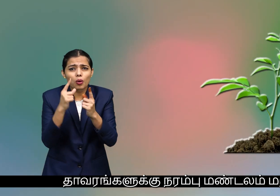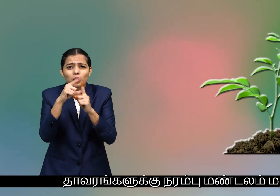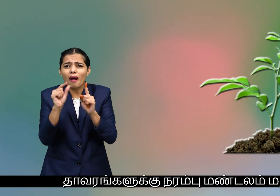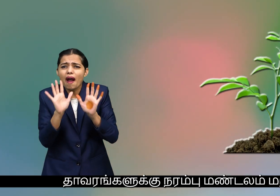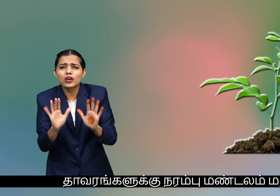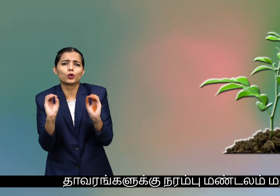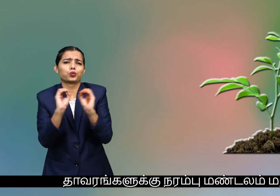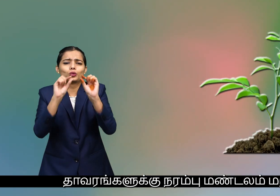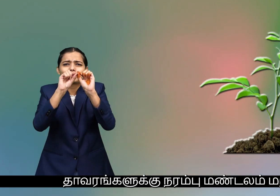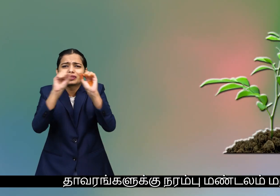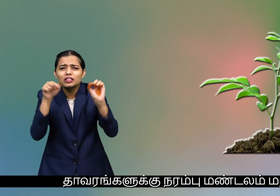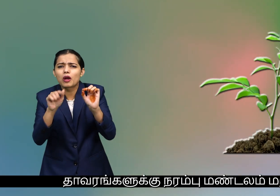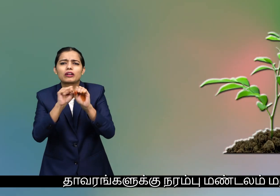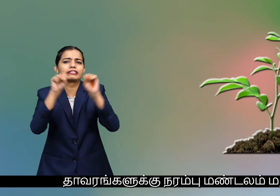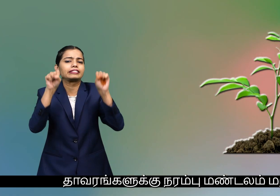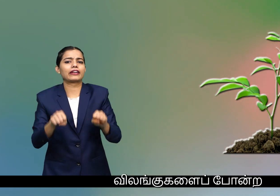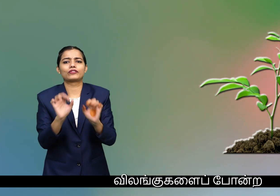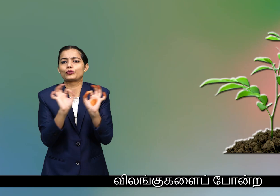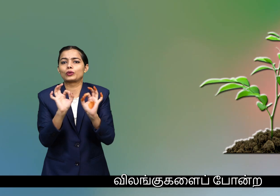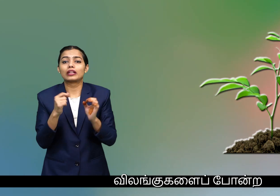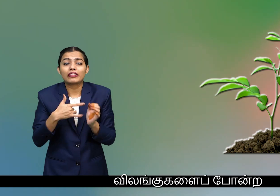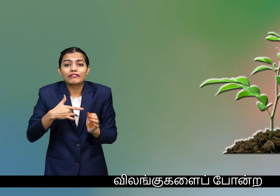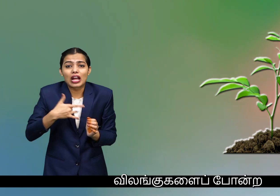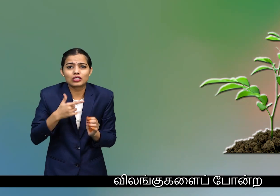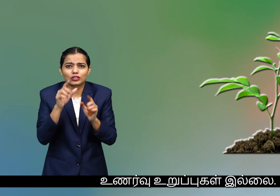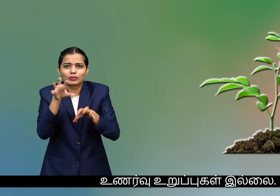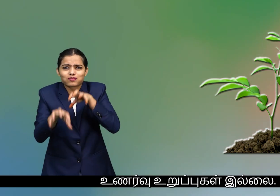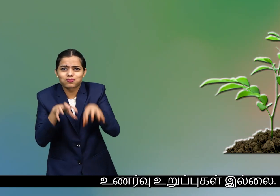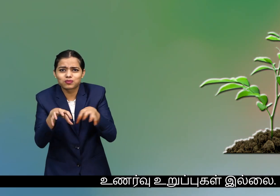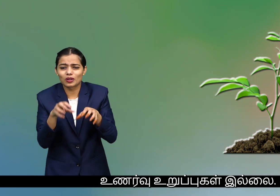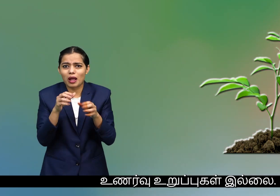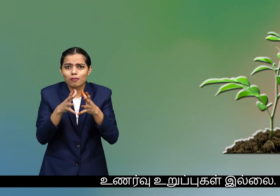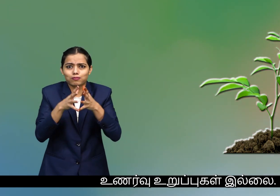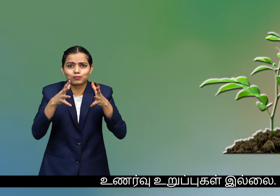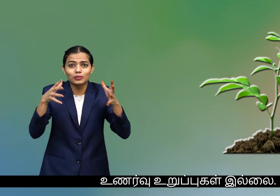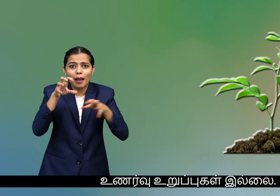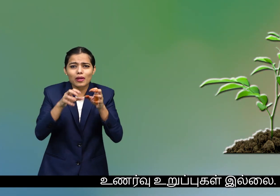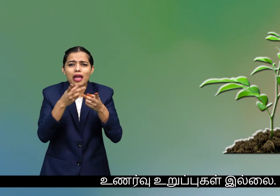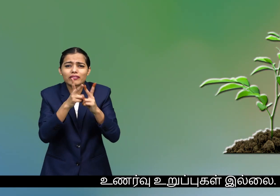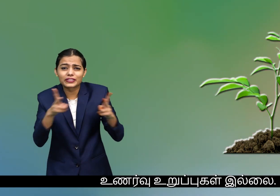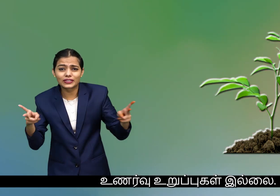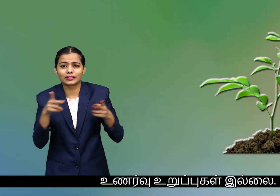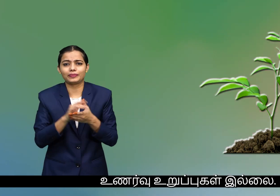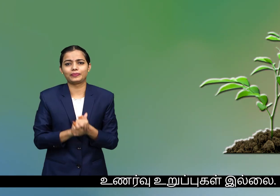தாவரங்களுக்கு நரம்பு மண்டலம் மற்றும் விலங்குகளைப் போன்ற உணர்வு உறுப்புகள் இல்லை.